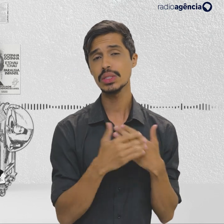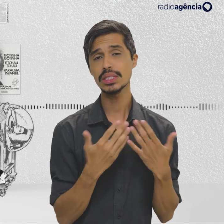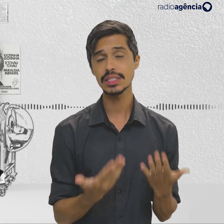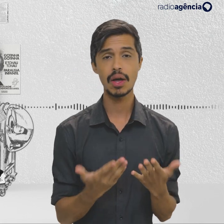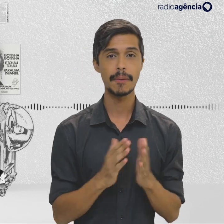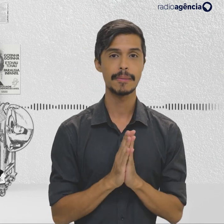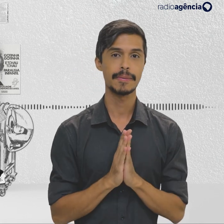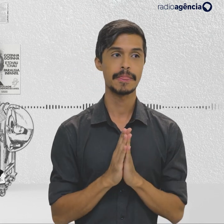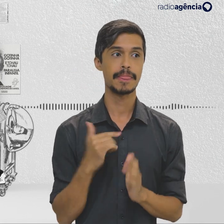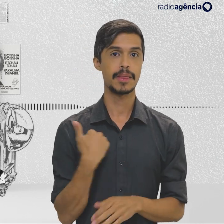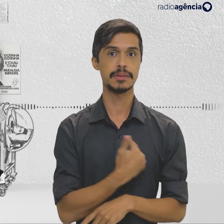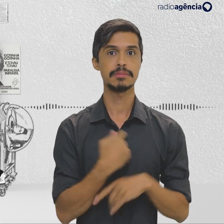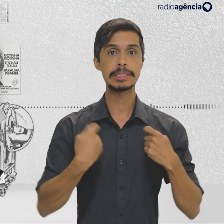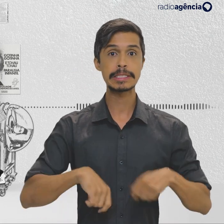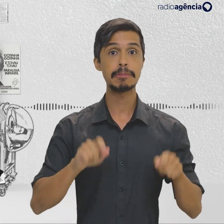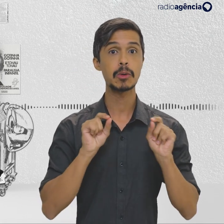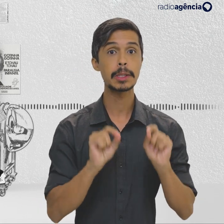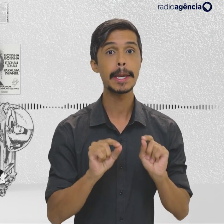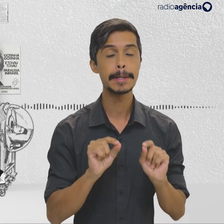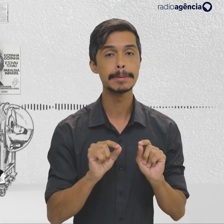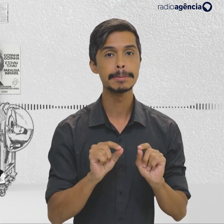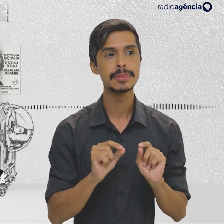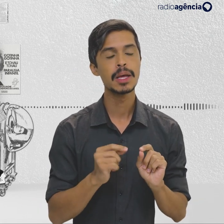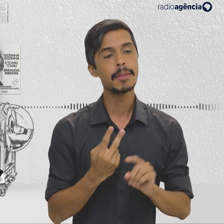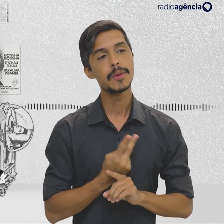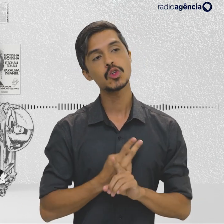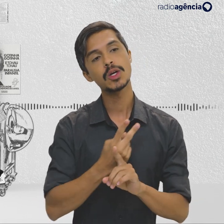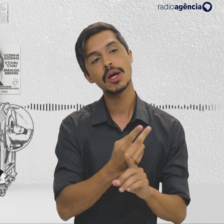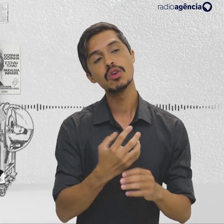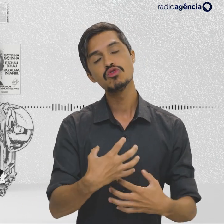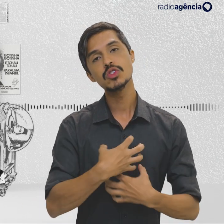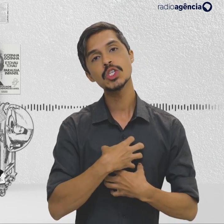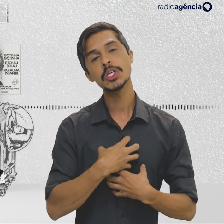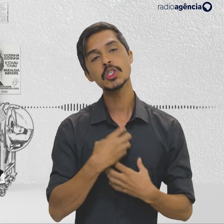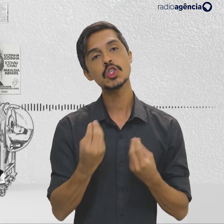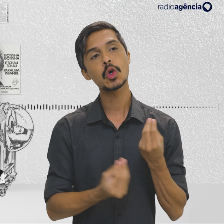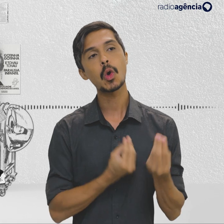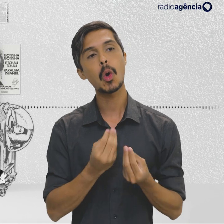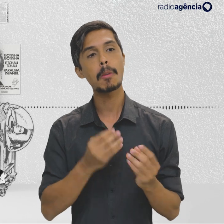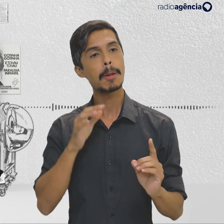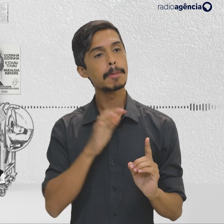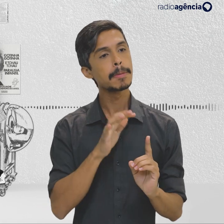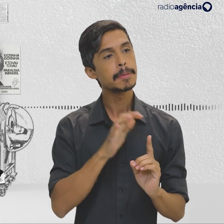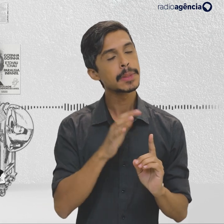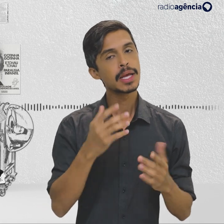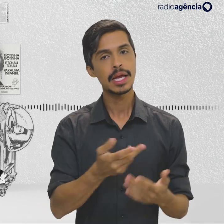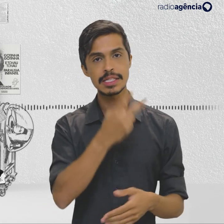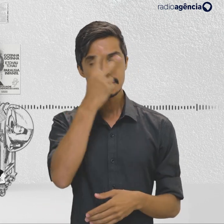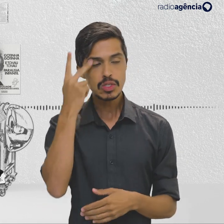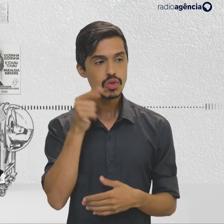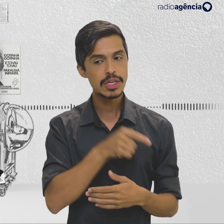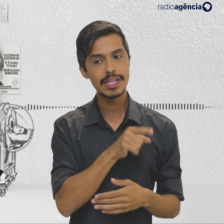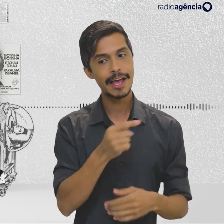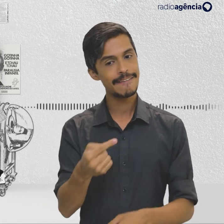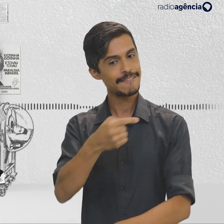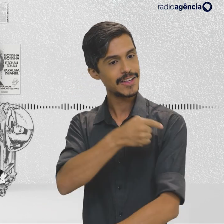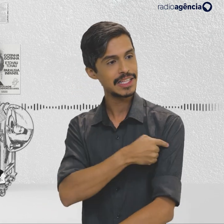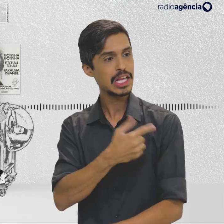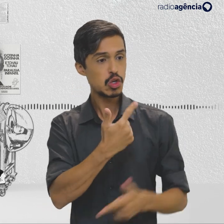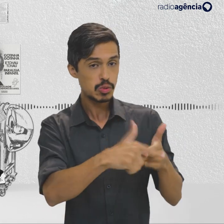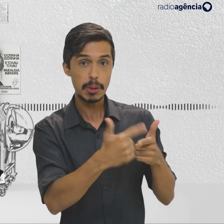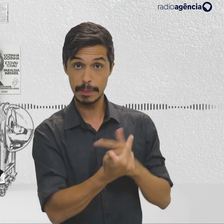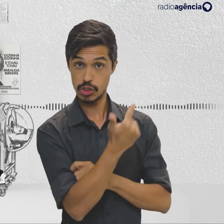aí então o que nós precisamos fazer é buscar formas de atender as necessidades dess dessa